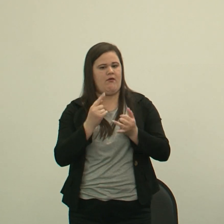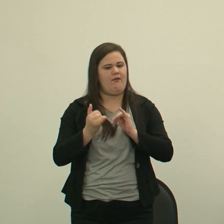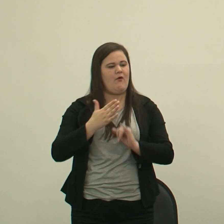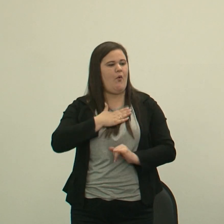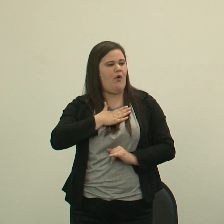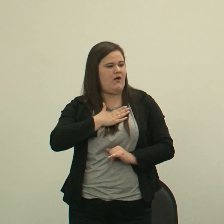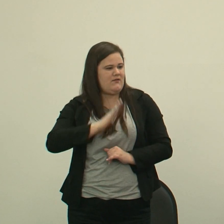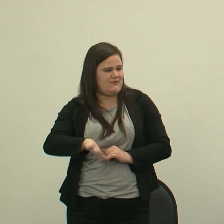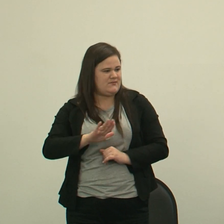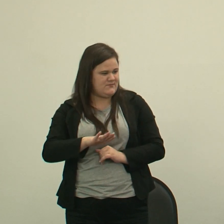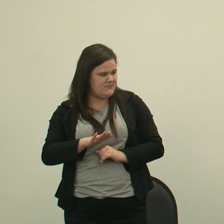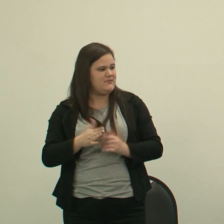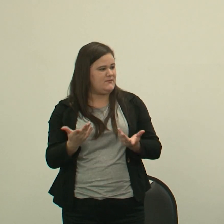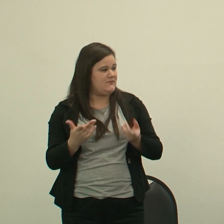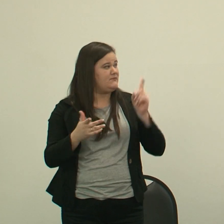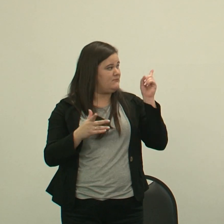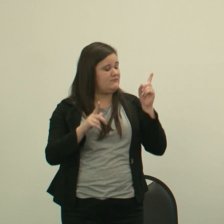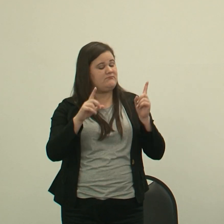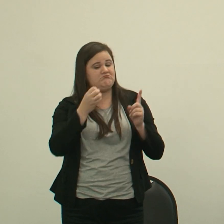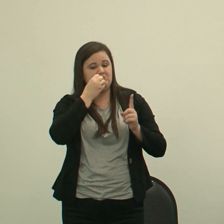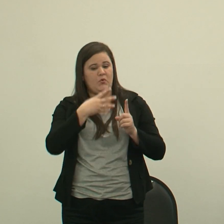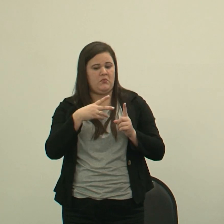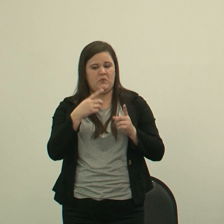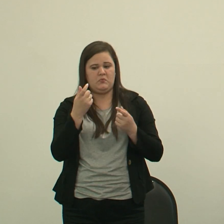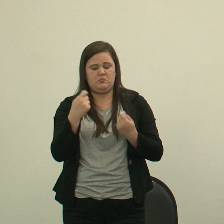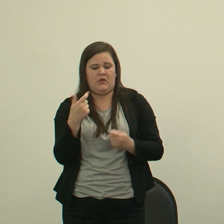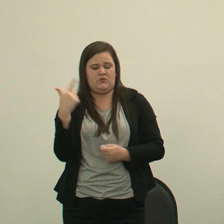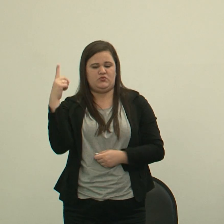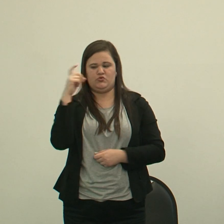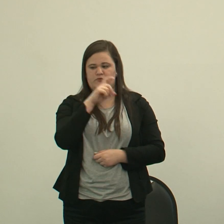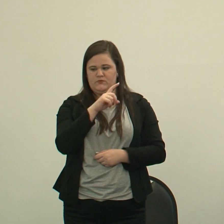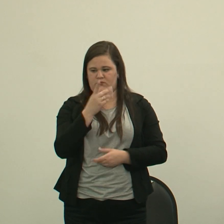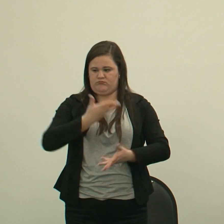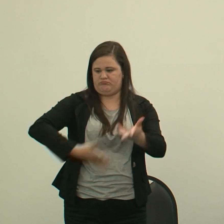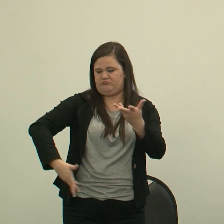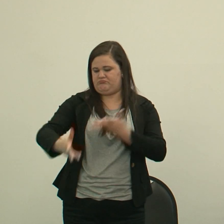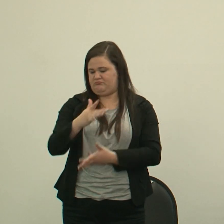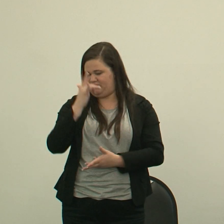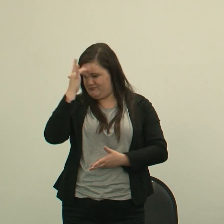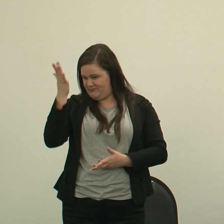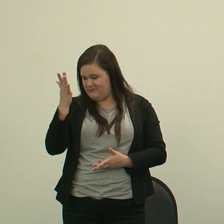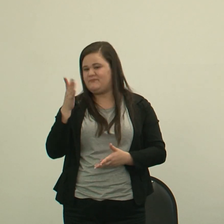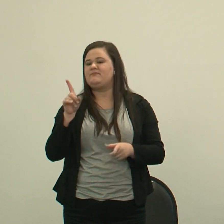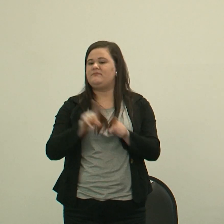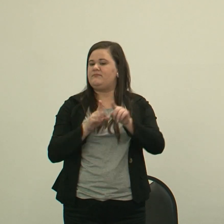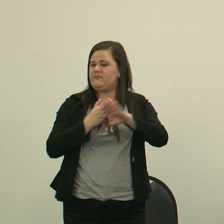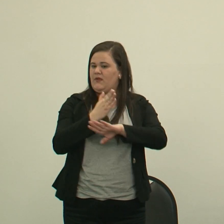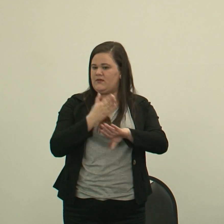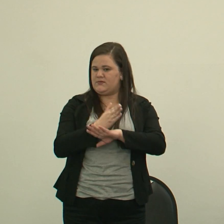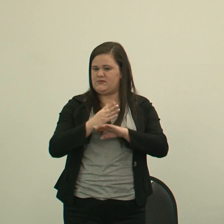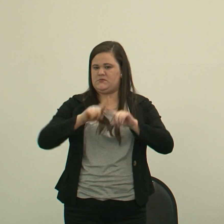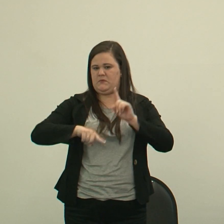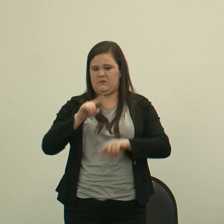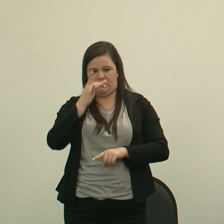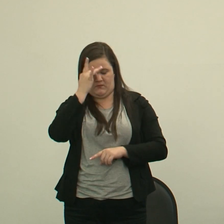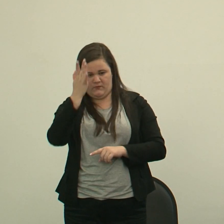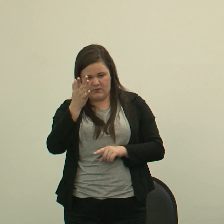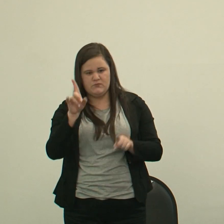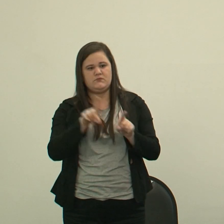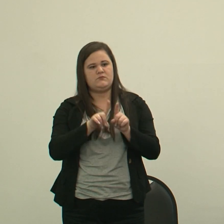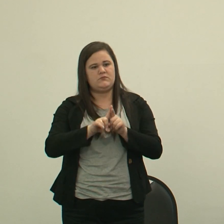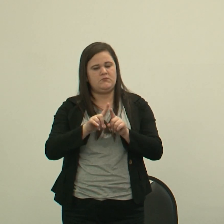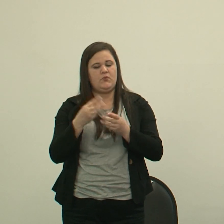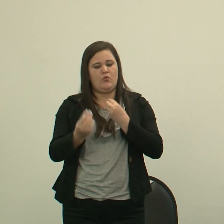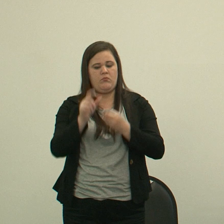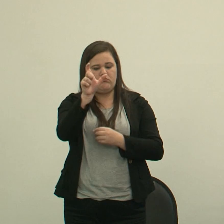ser inseridas sem grandes dificuldades. A questão é ter acesso a esses materiais e pensar pedagogicamente a presença